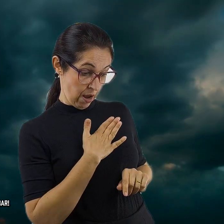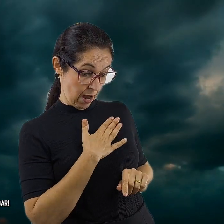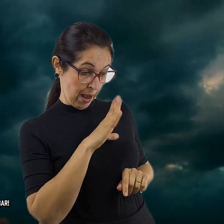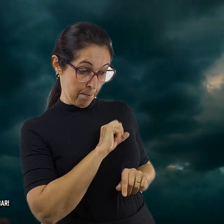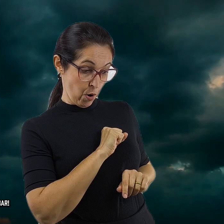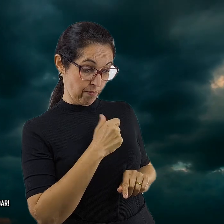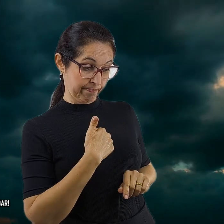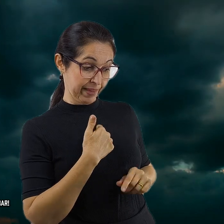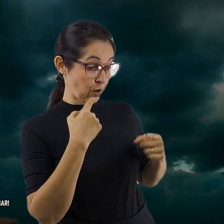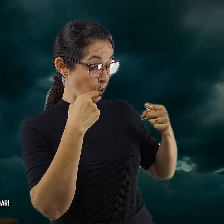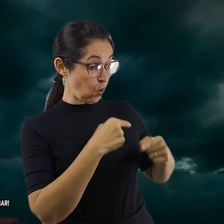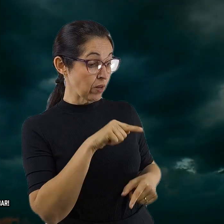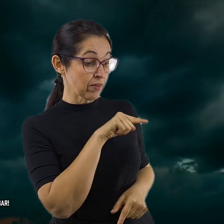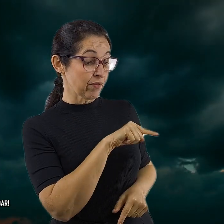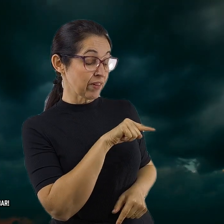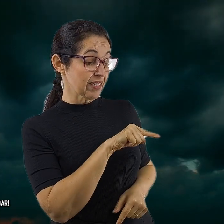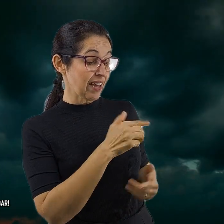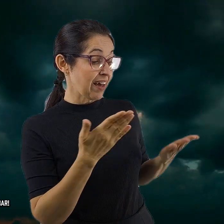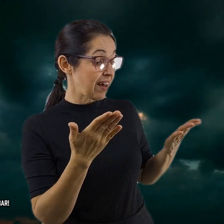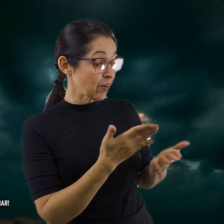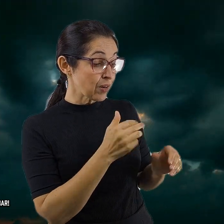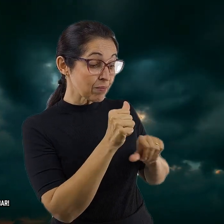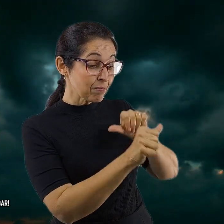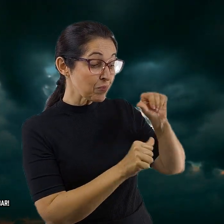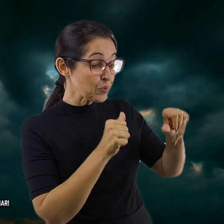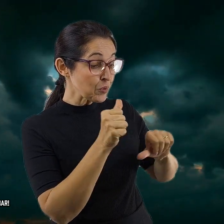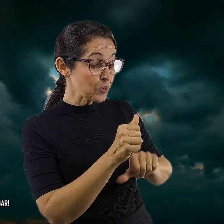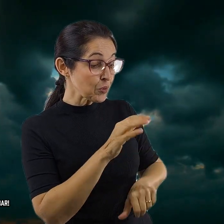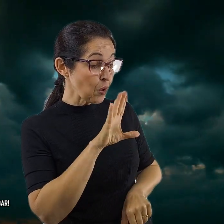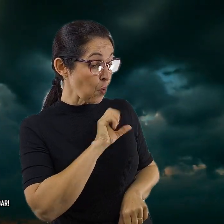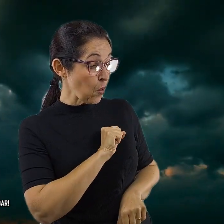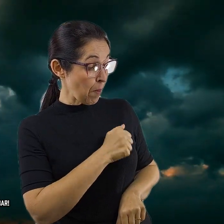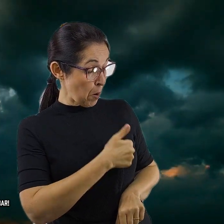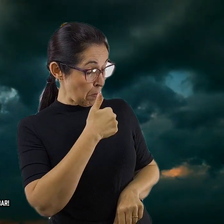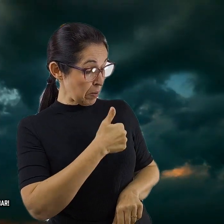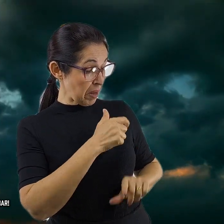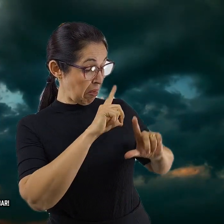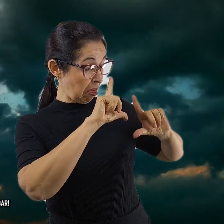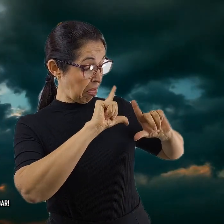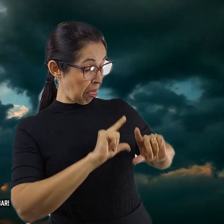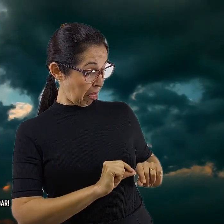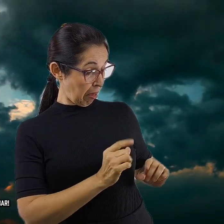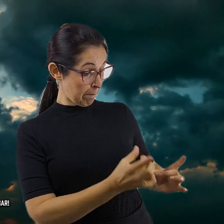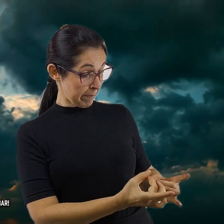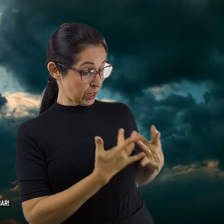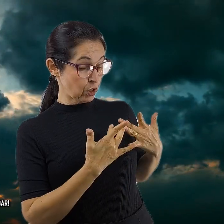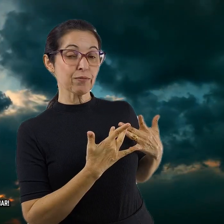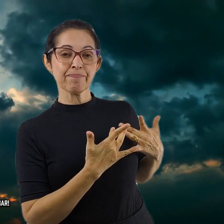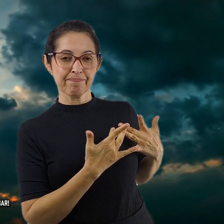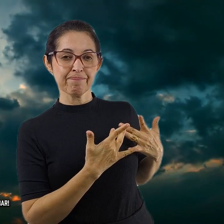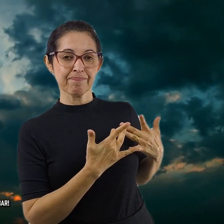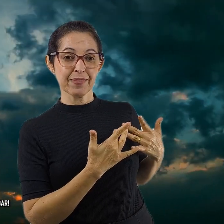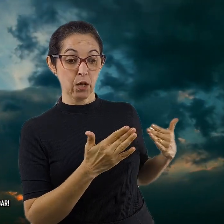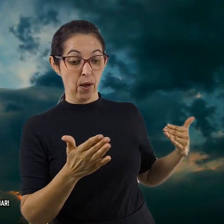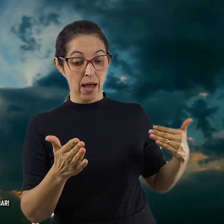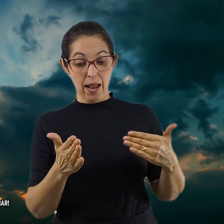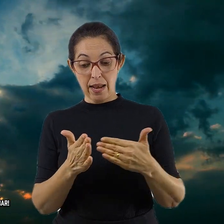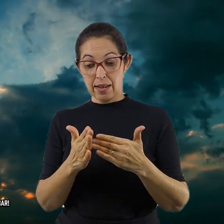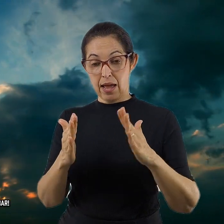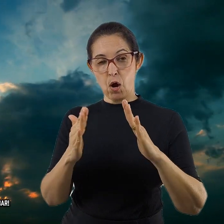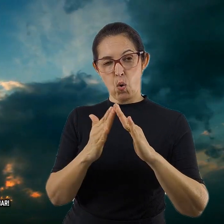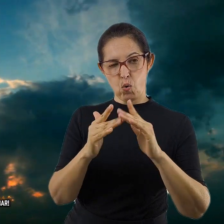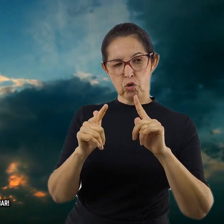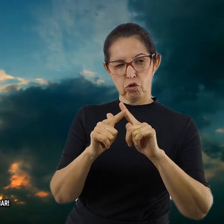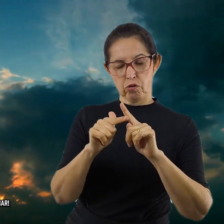mas eu tenho contra ti que vocês deixaram o primeiro amor. E quando ele chega lá na última igreja, está dizendo: